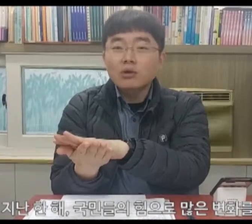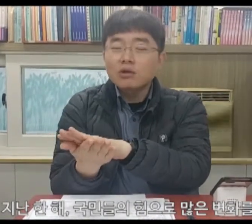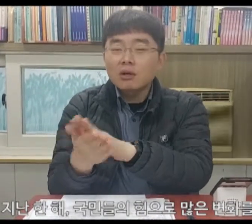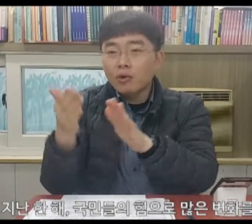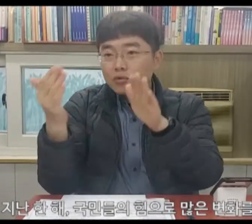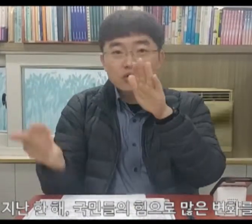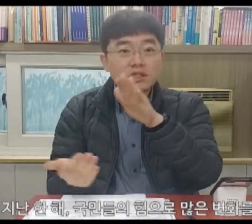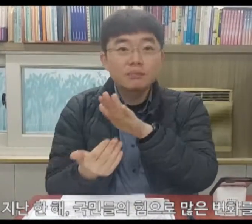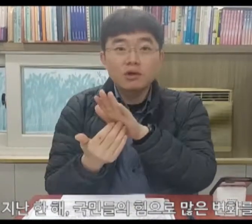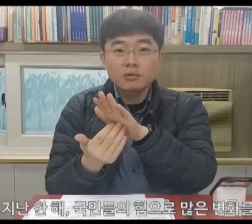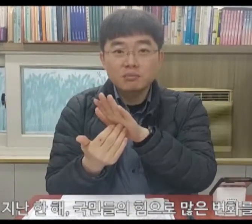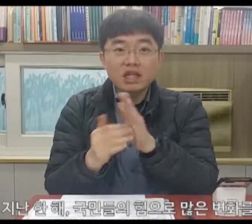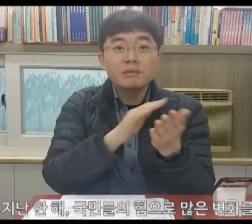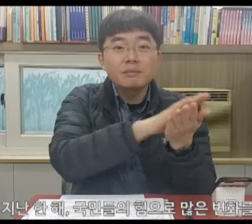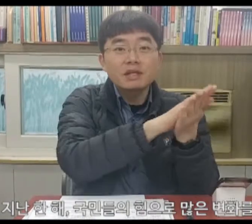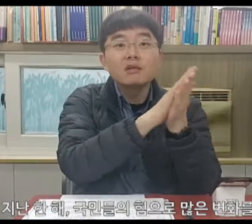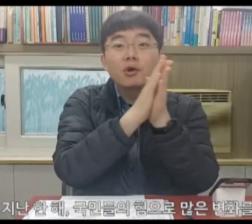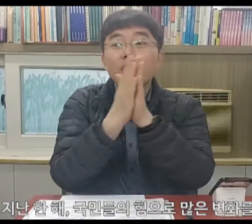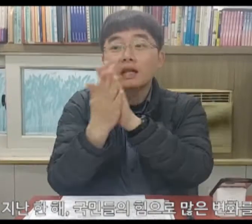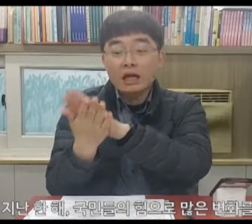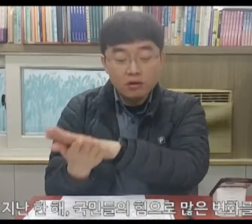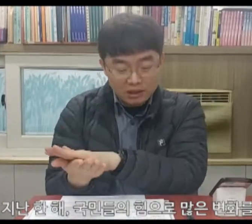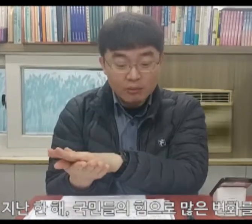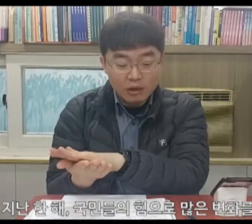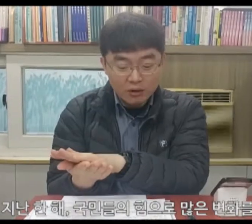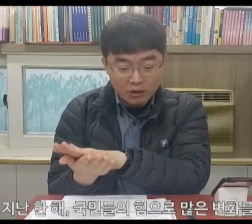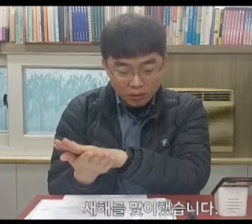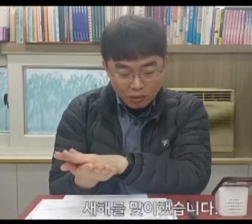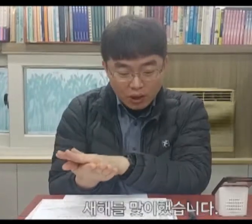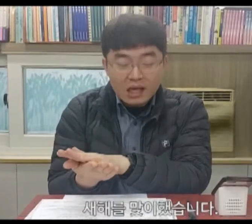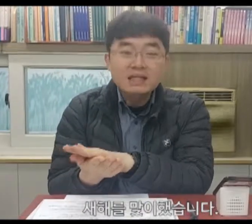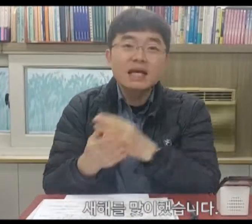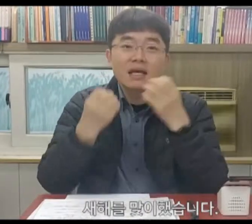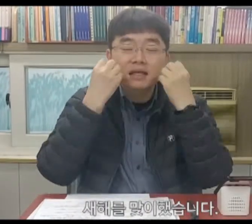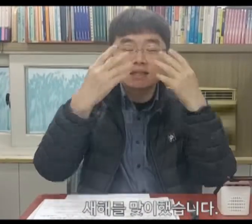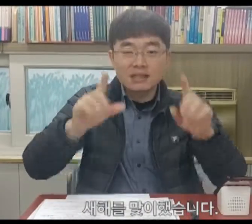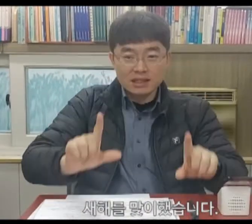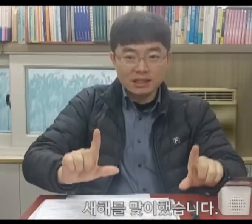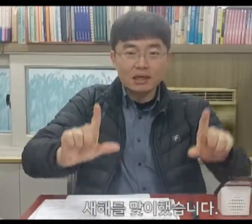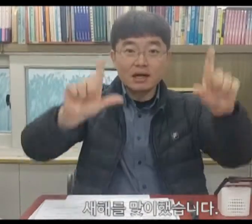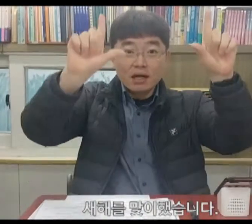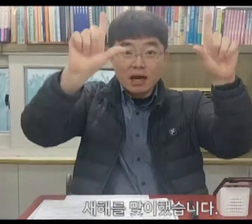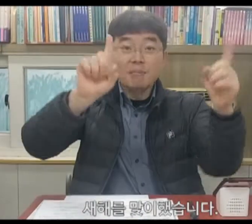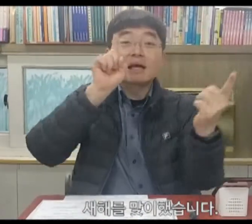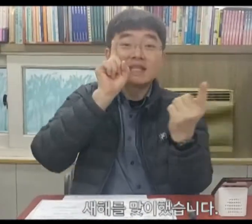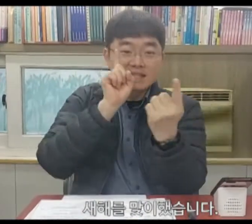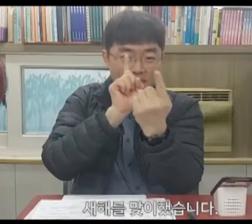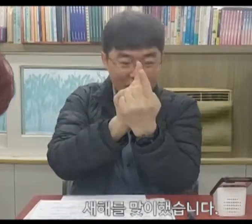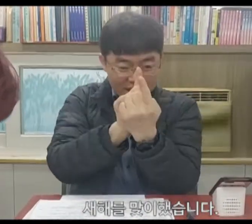이뤘다는 표현을 굳이 쓸 필요 없습니다. 이미 이건 변화가 된 거기 때문에 이뤘고 새해를 맞이했습니다.